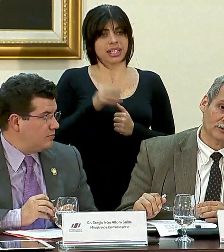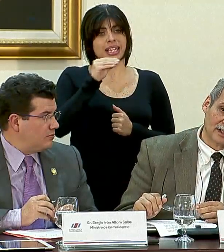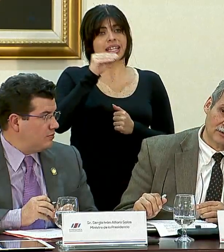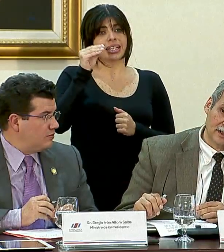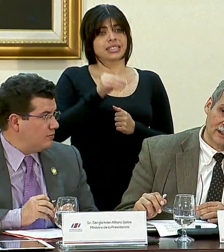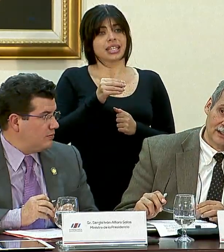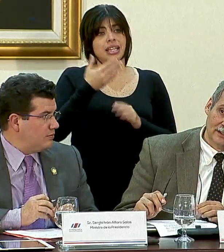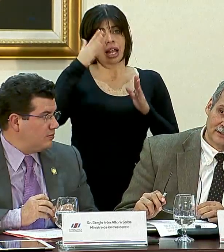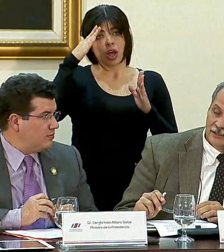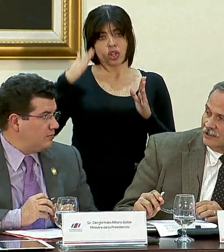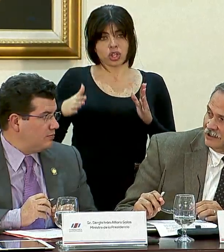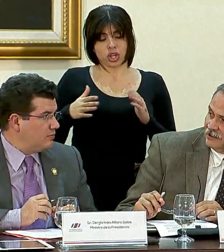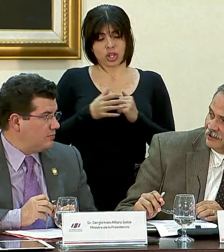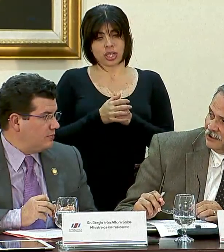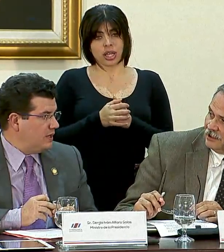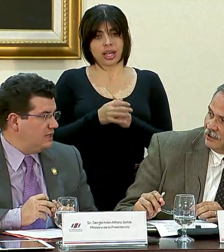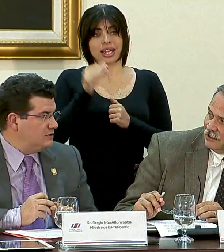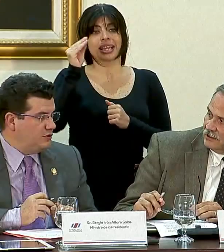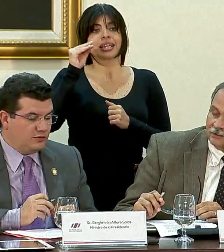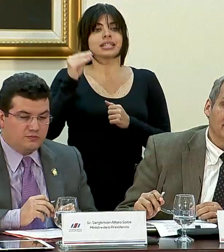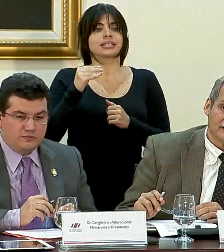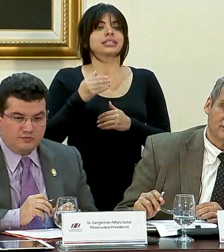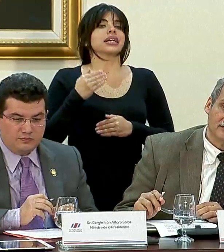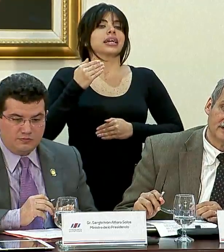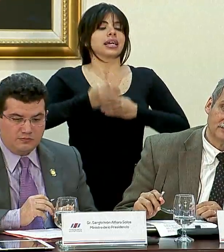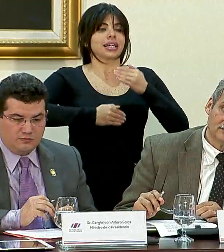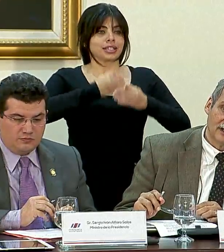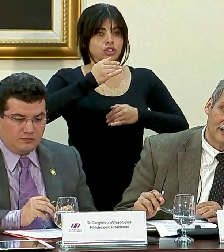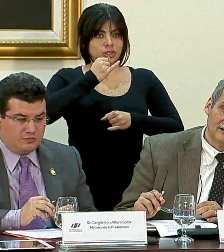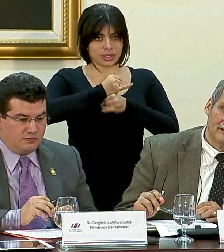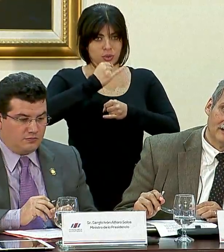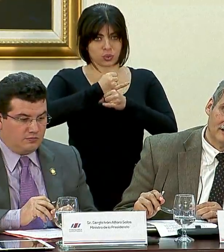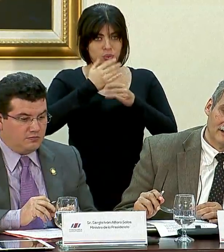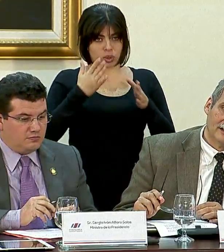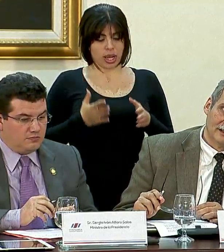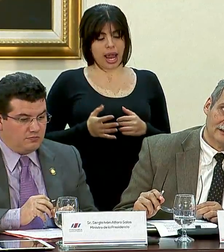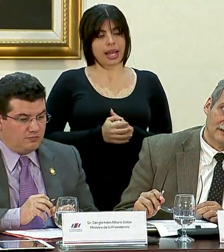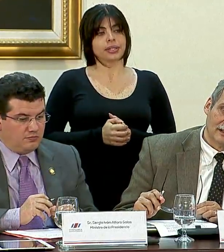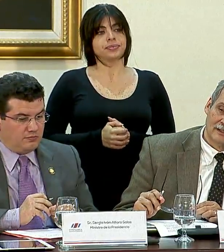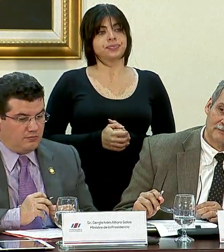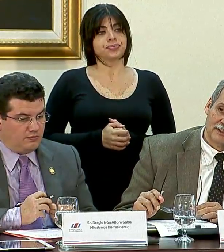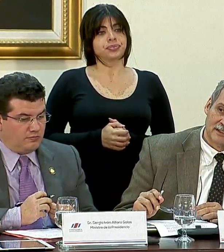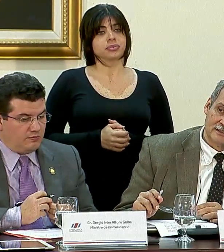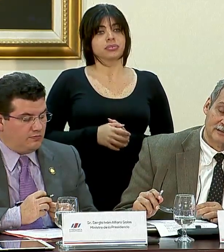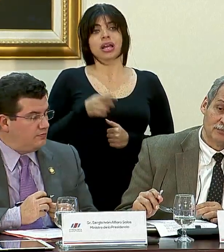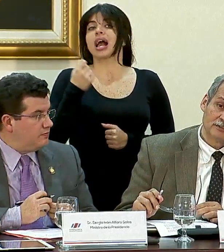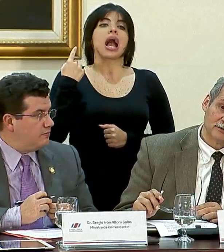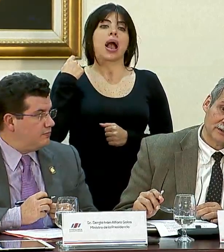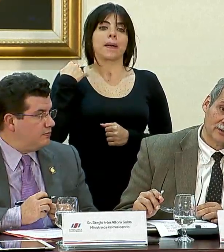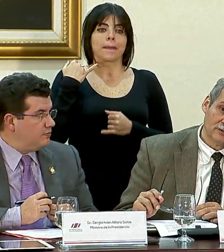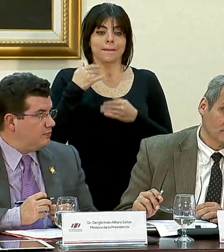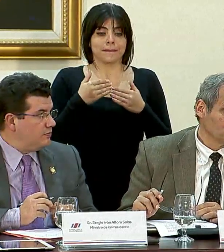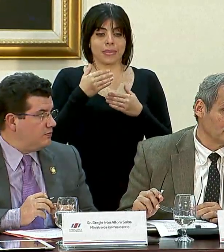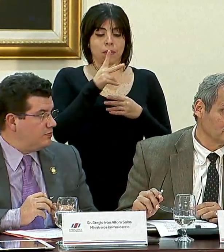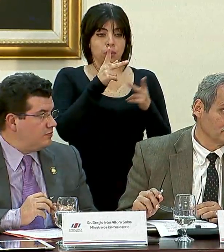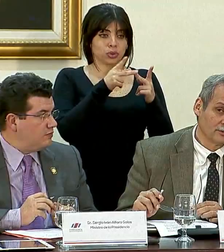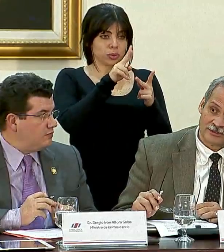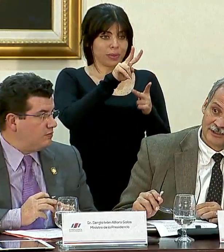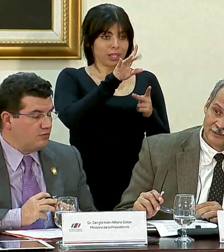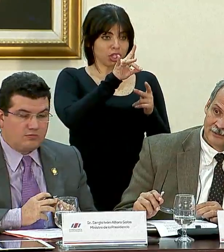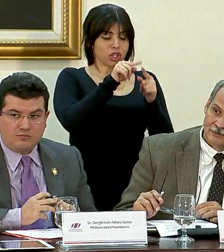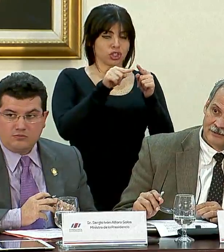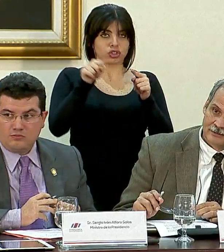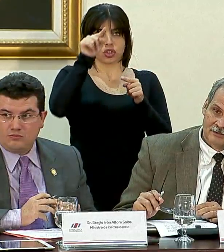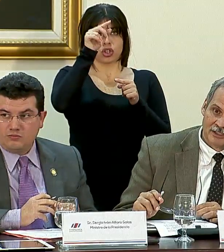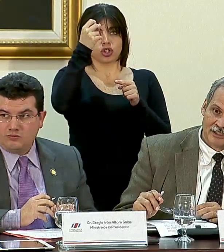de la Contraloría, el índice de gestión institucional, acaba de pasar del puesto 28 al puesto